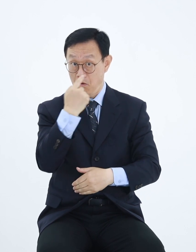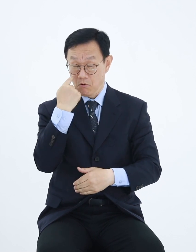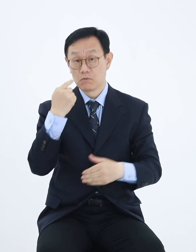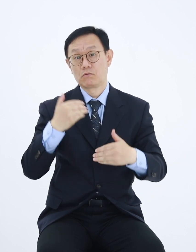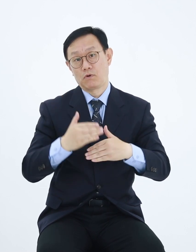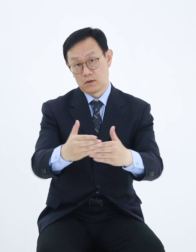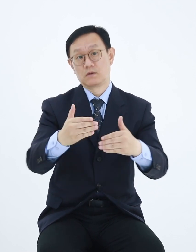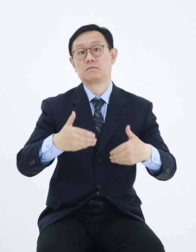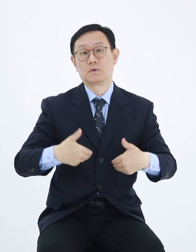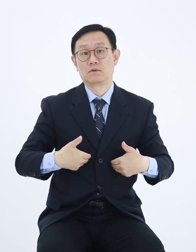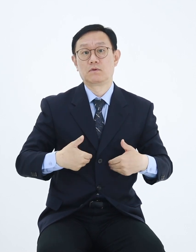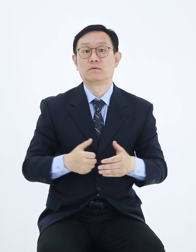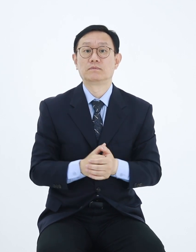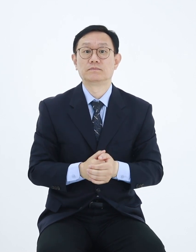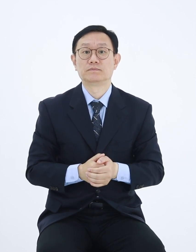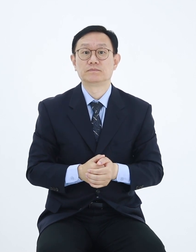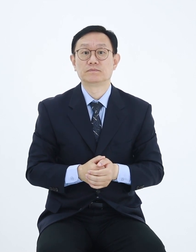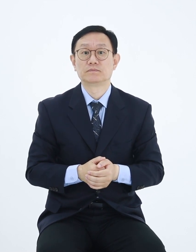과정이 필요합니다.